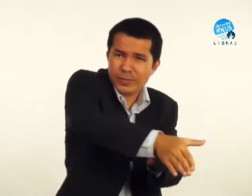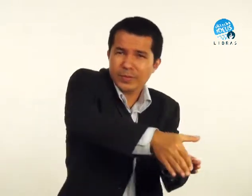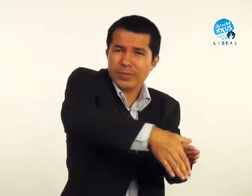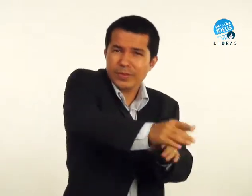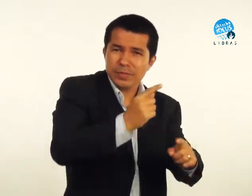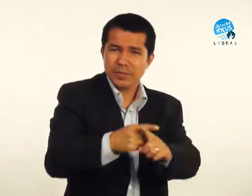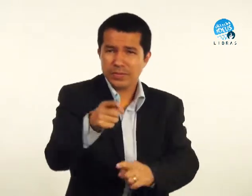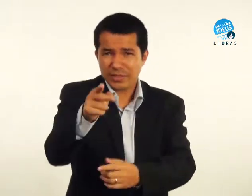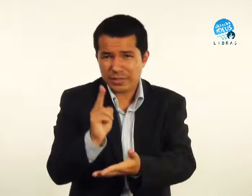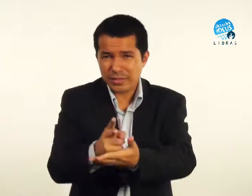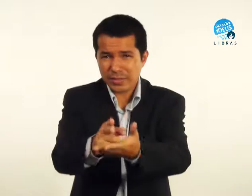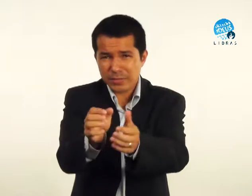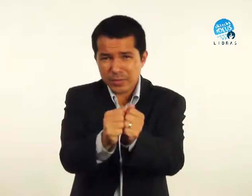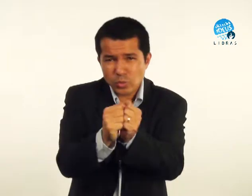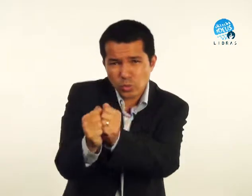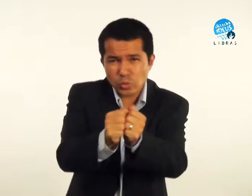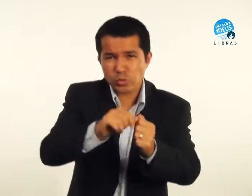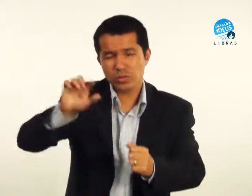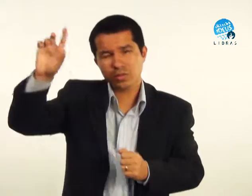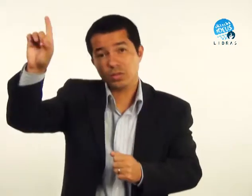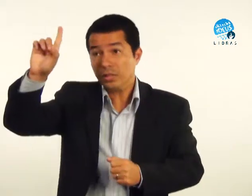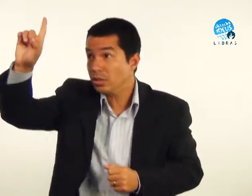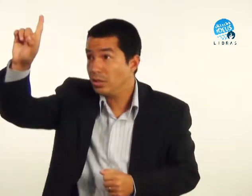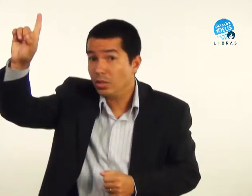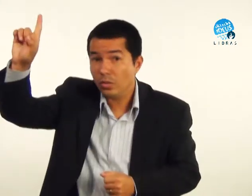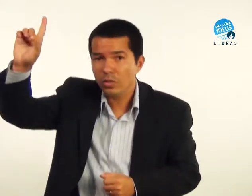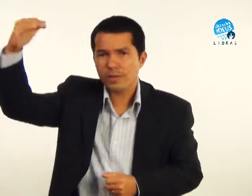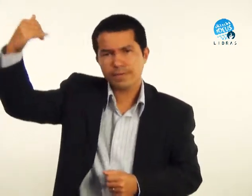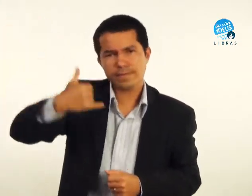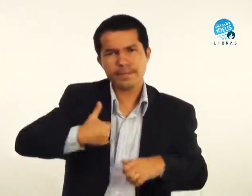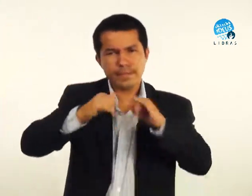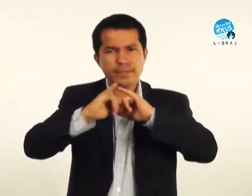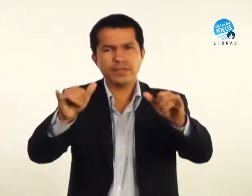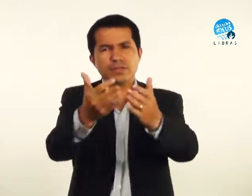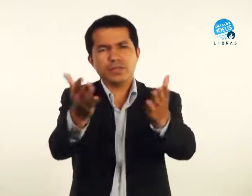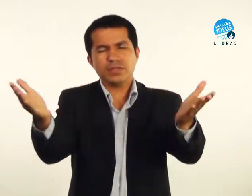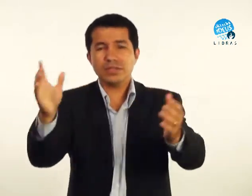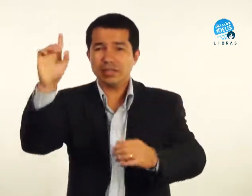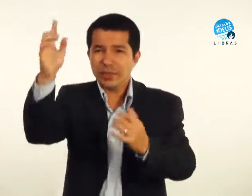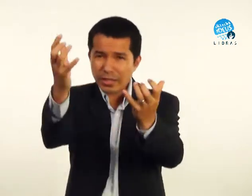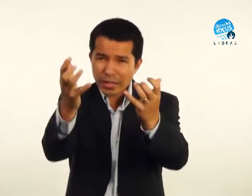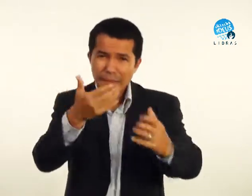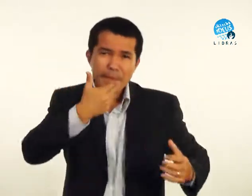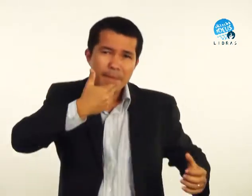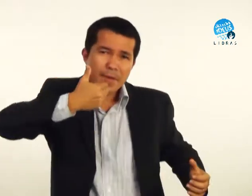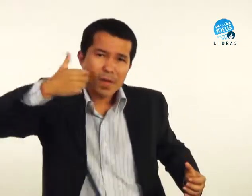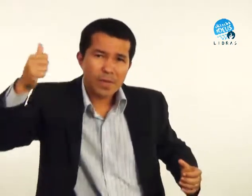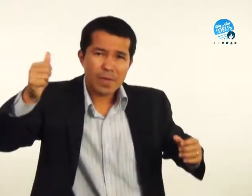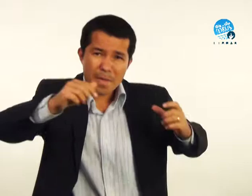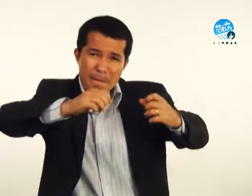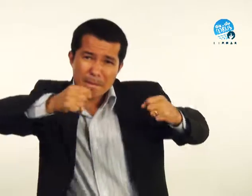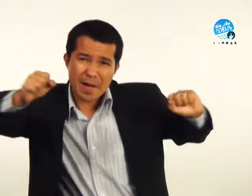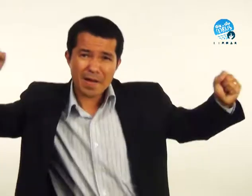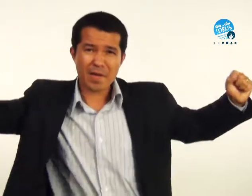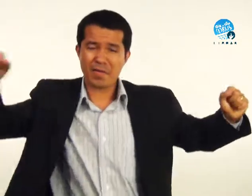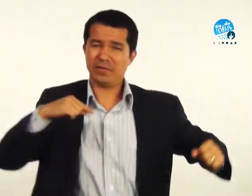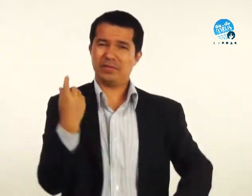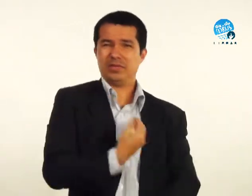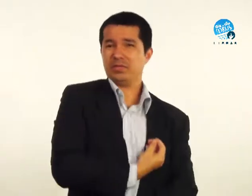graça, Deus vai dizer para a gente, através do poder do seu Espírito Santo, que Ele tem algo maior para nós, Ele tem algo melhor